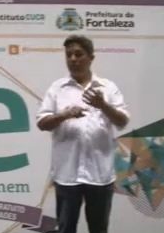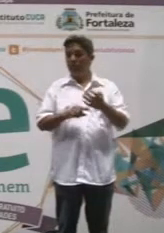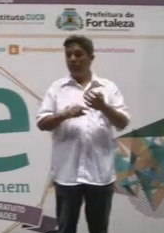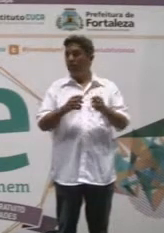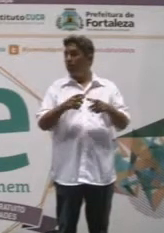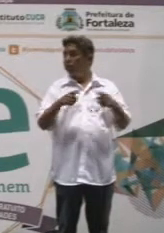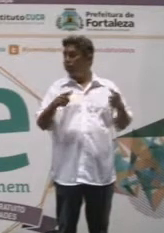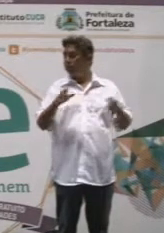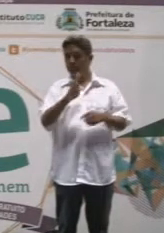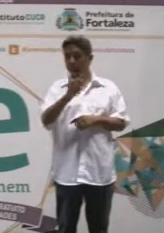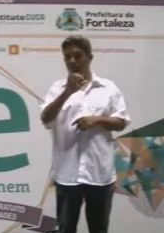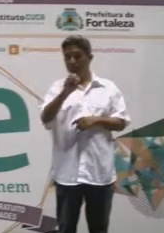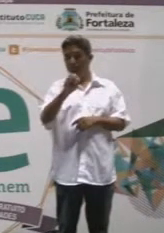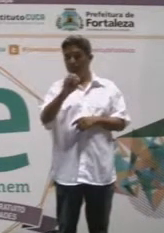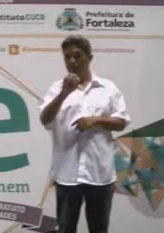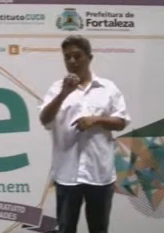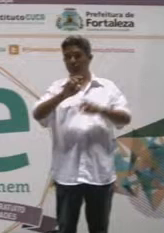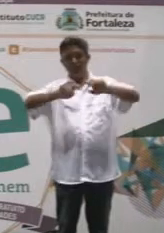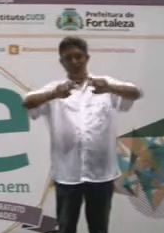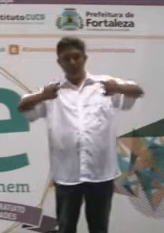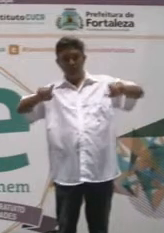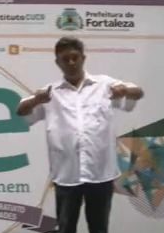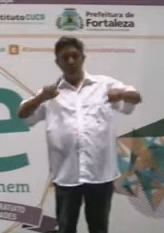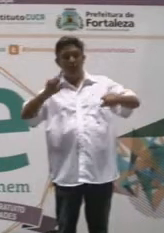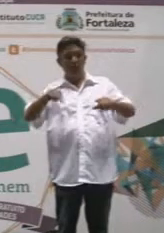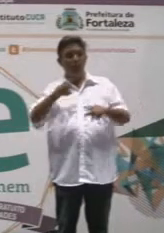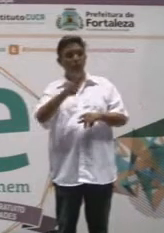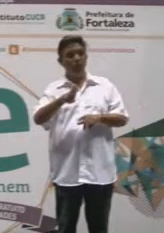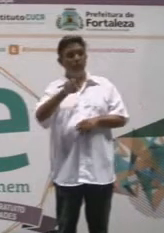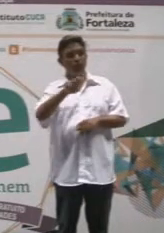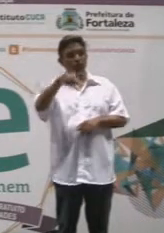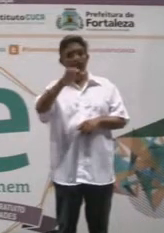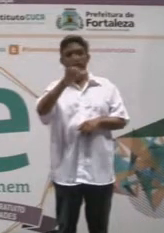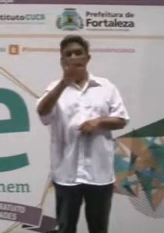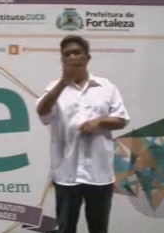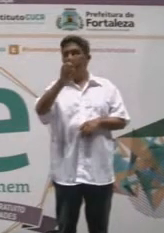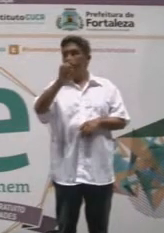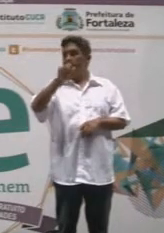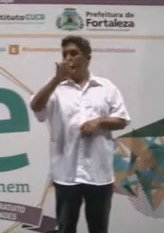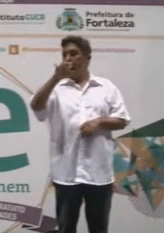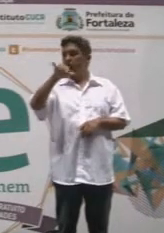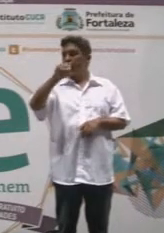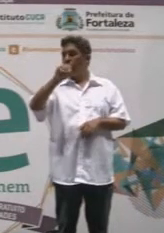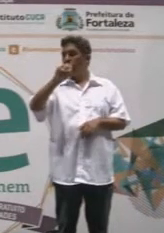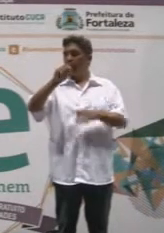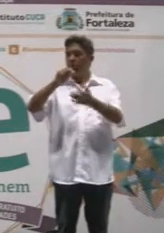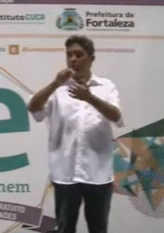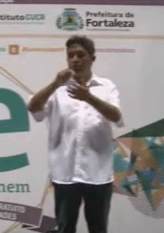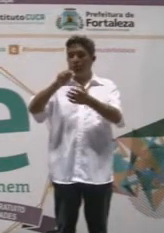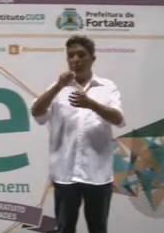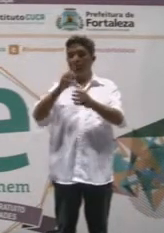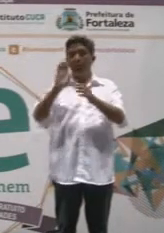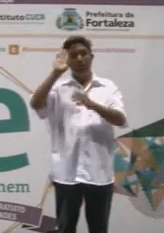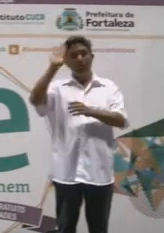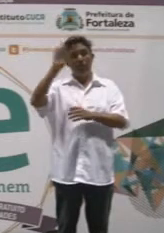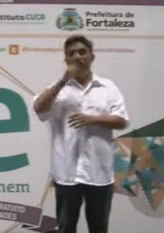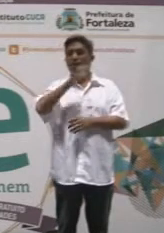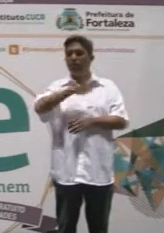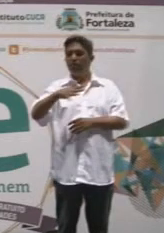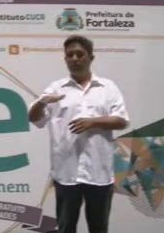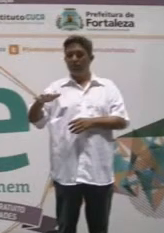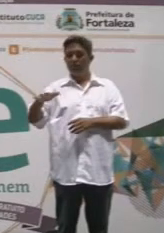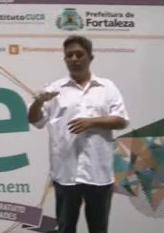biodiversidade é uma das consequências do uso do nitrogênio, principalmente dos ecossistemas costeiros. Falso. Tá certo?